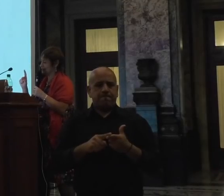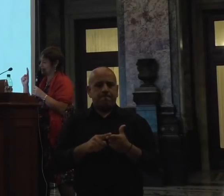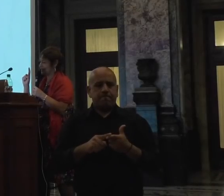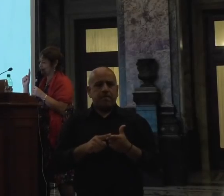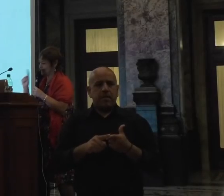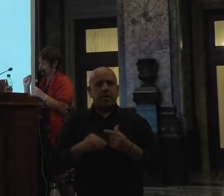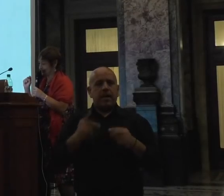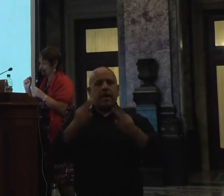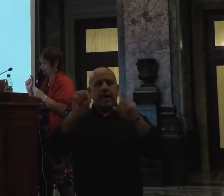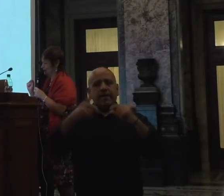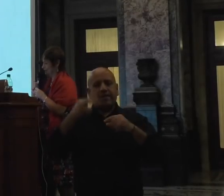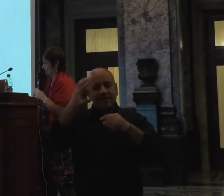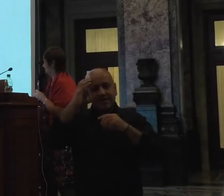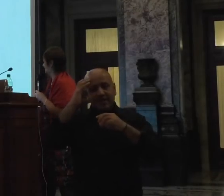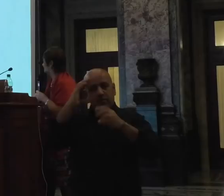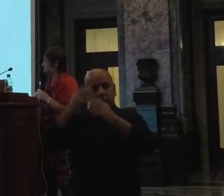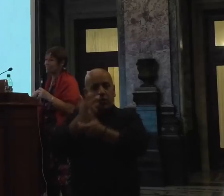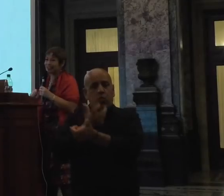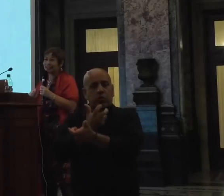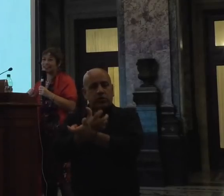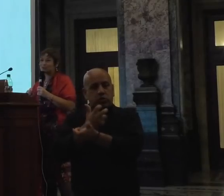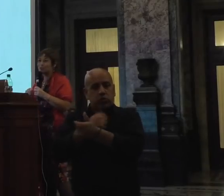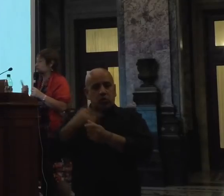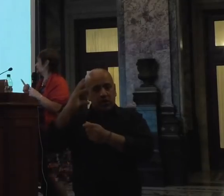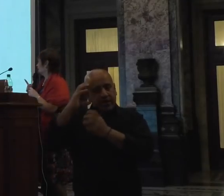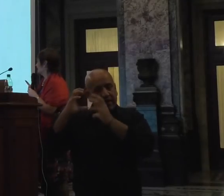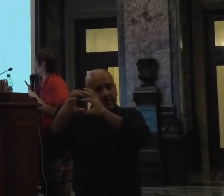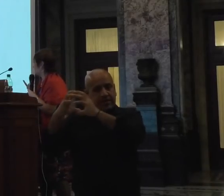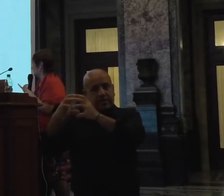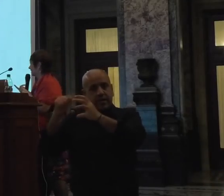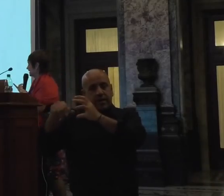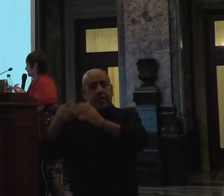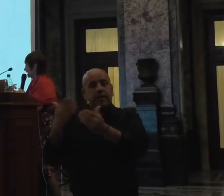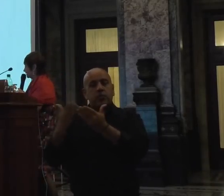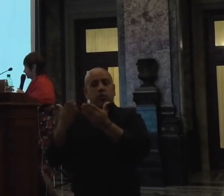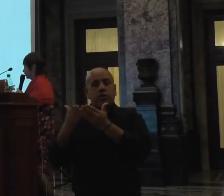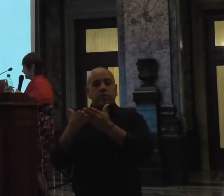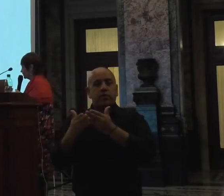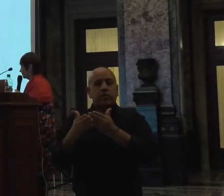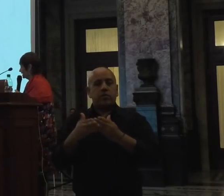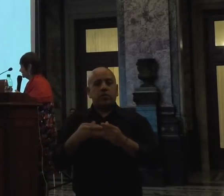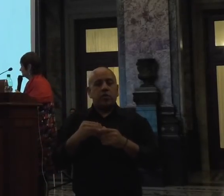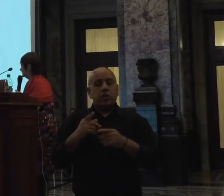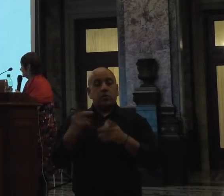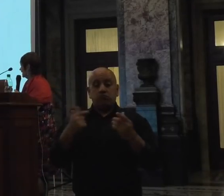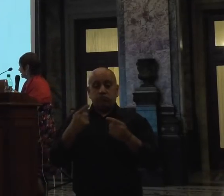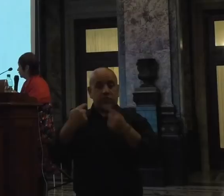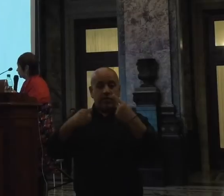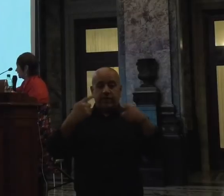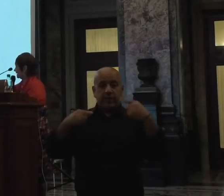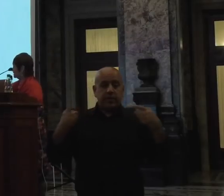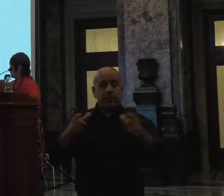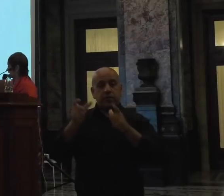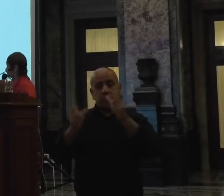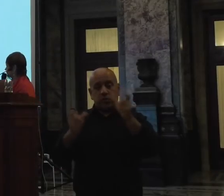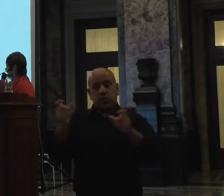estimulación transcranial magnética, o TMS. Y estudiamos una variedad de poblaciones. Hoy